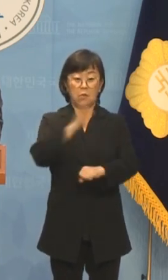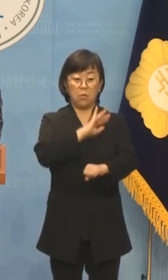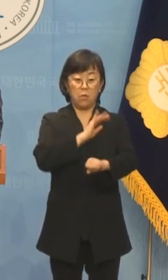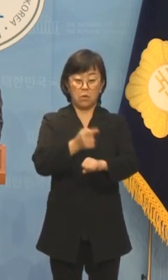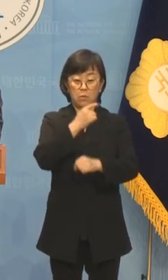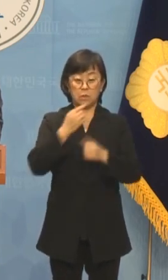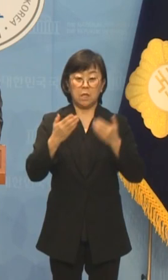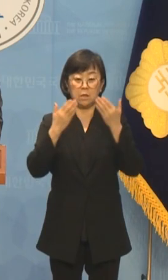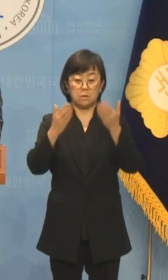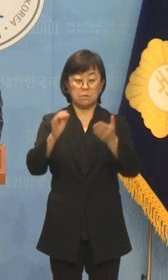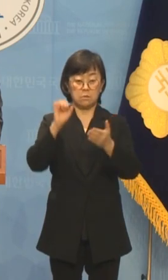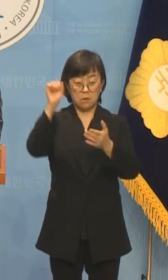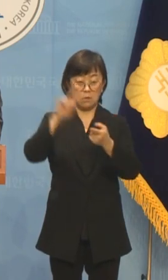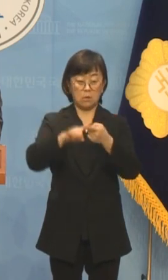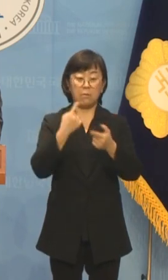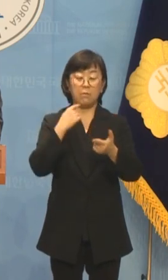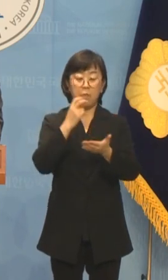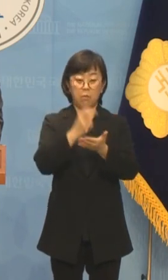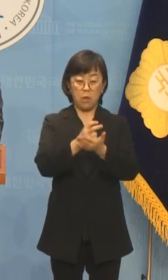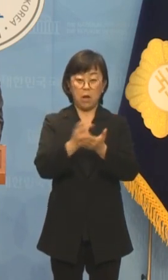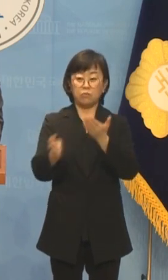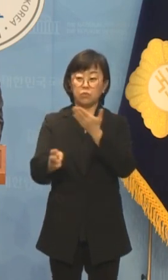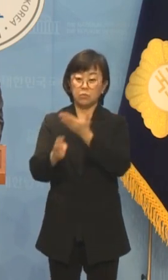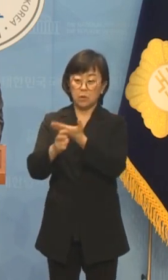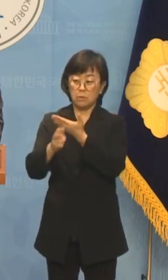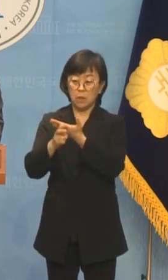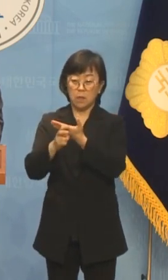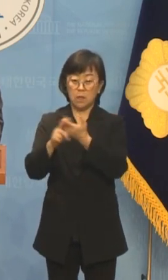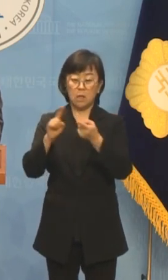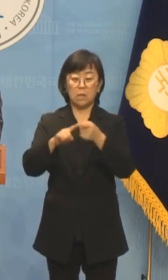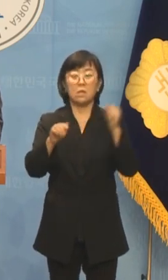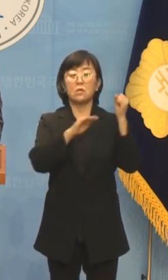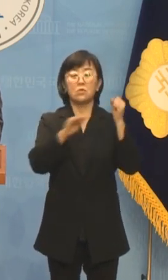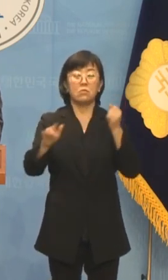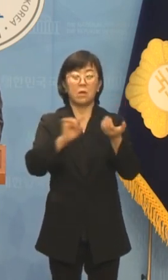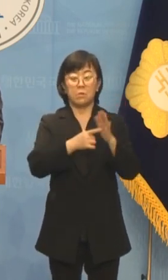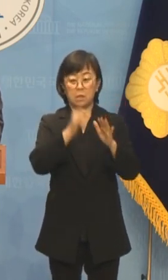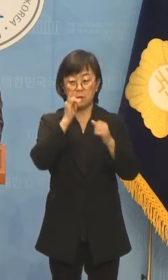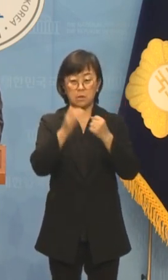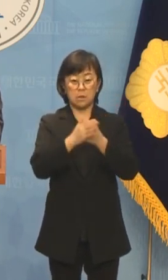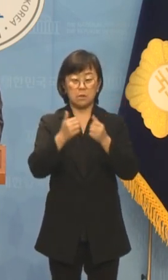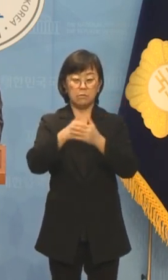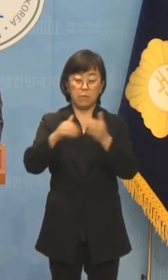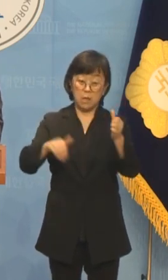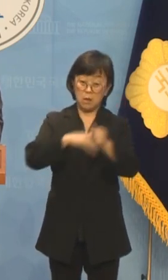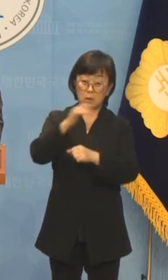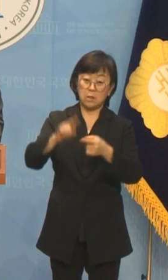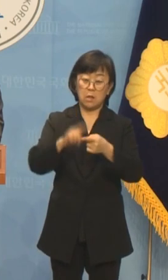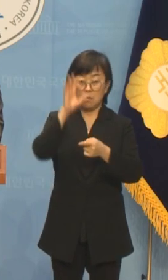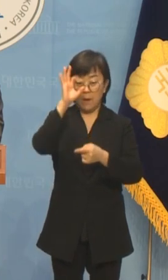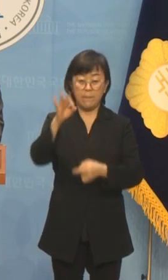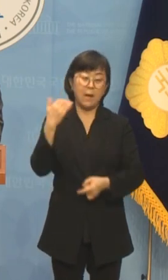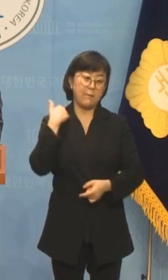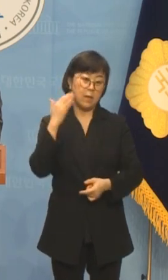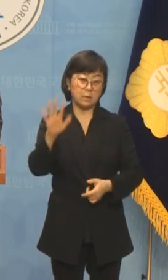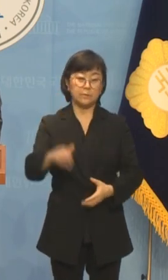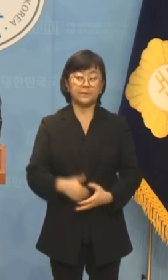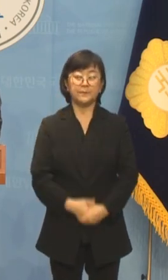보장하라는 시위에는 합법과 불법의 얄팍한 기준만 들이대면서 그 배경을 보지 않으려고